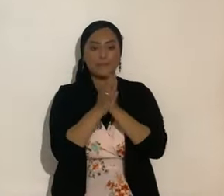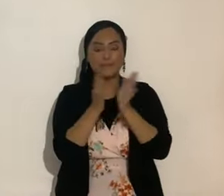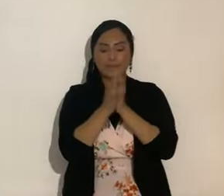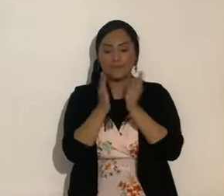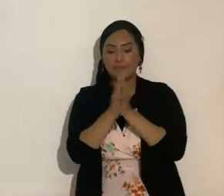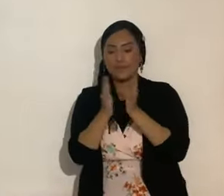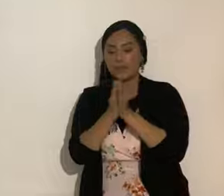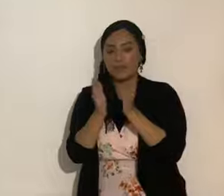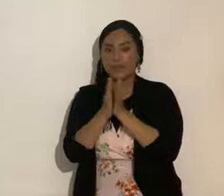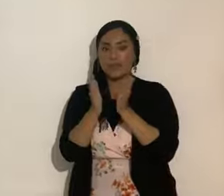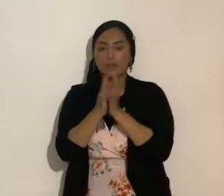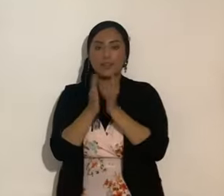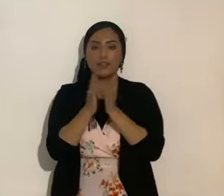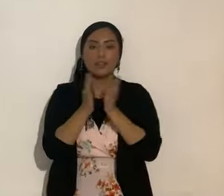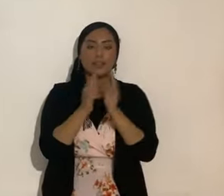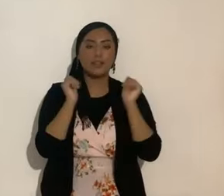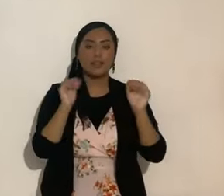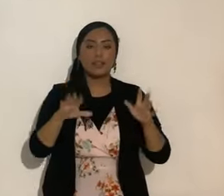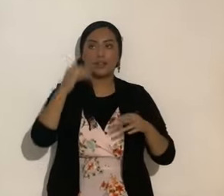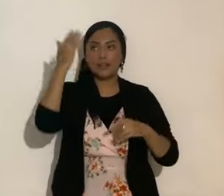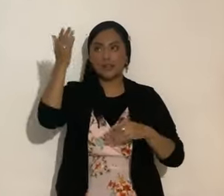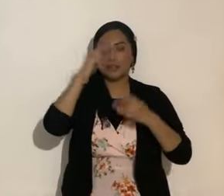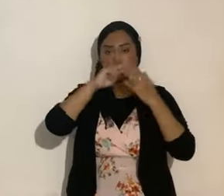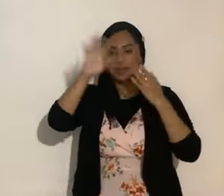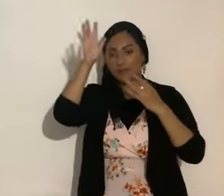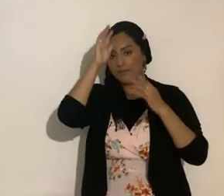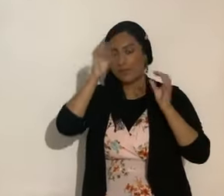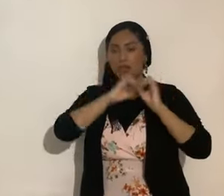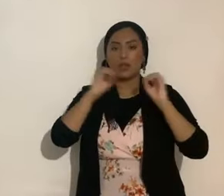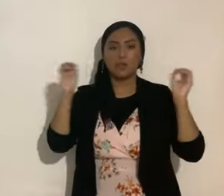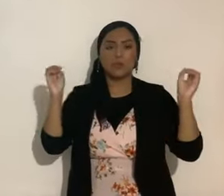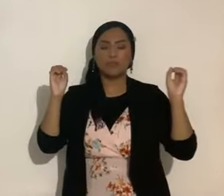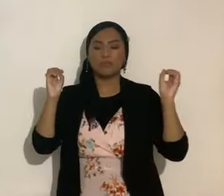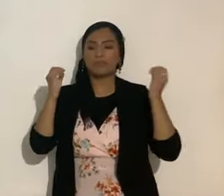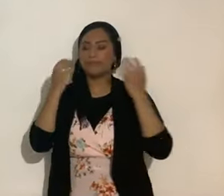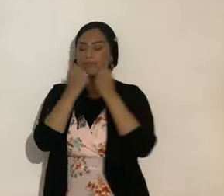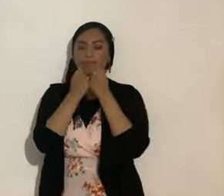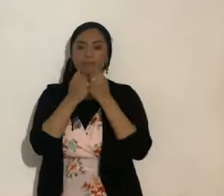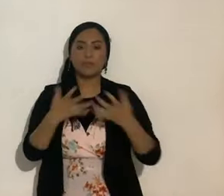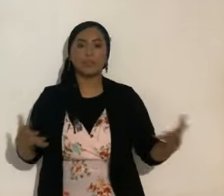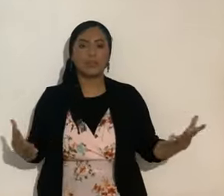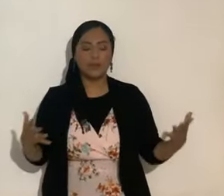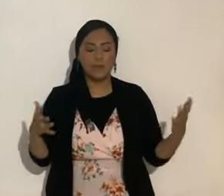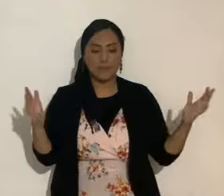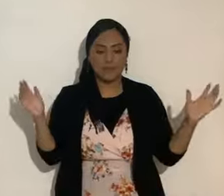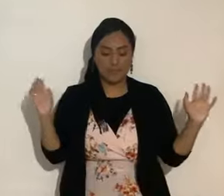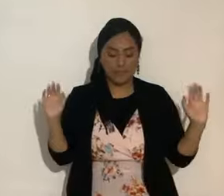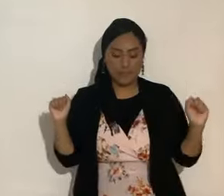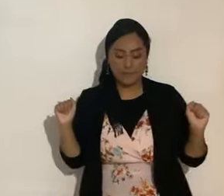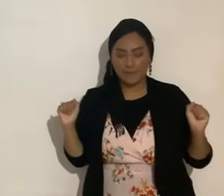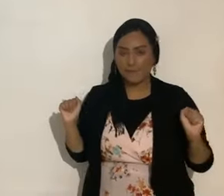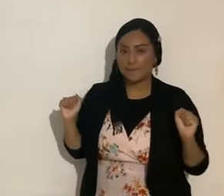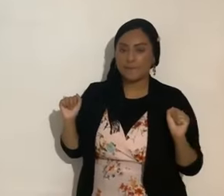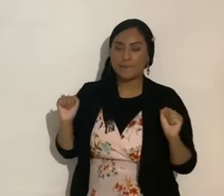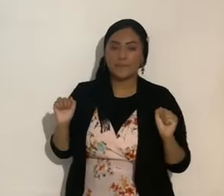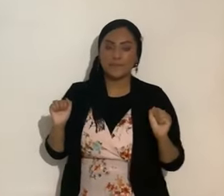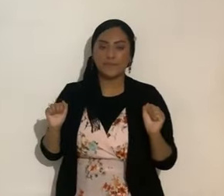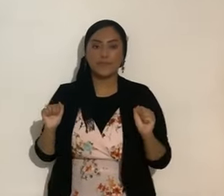gozosos. Aleluya, bendito es el Abacados, nada de depresión, nada de depresión, nada de depresión.